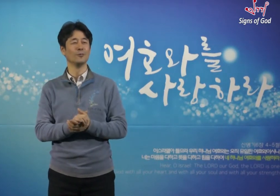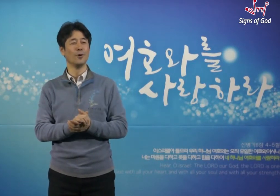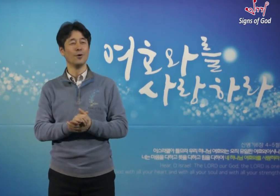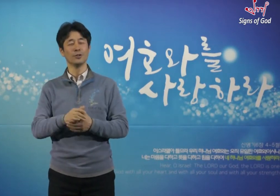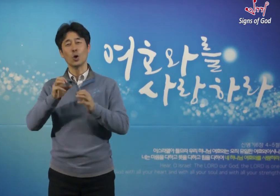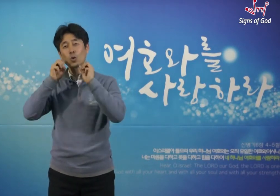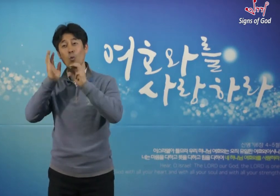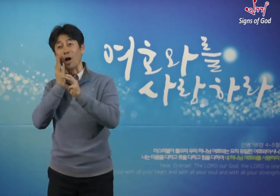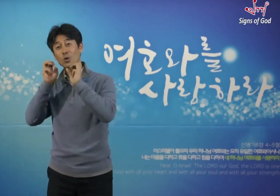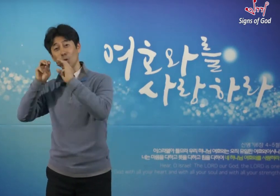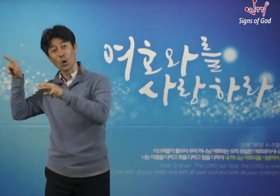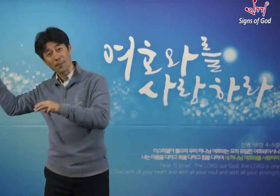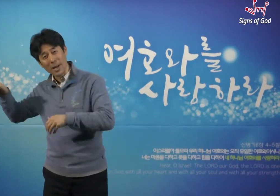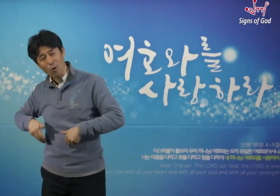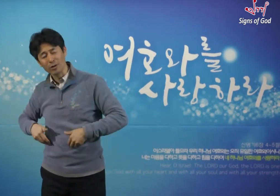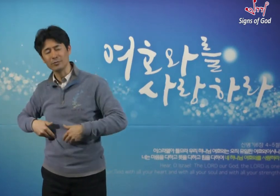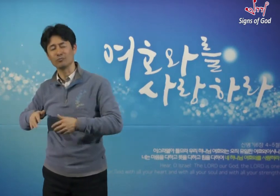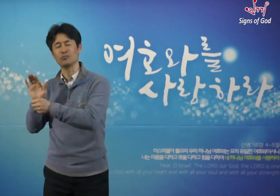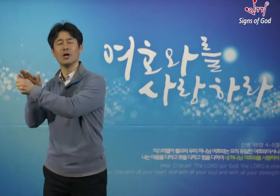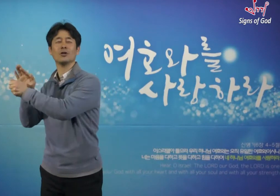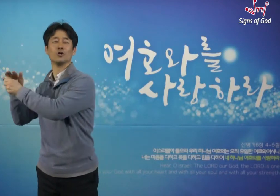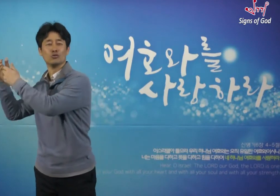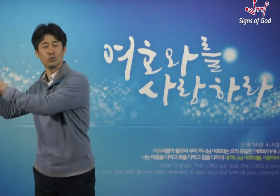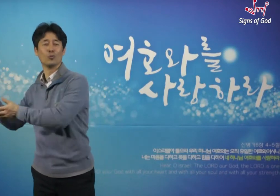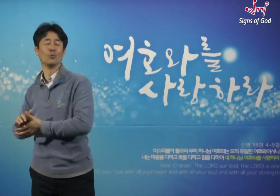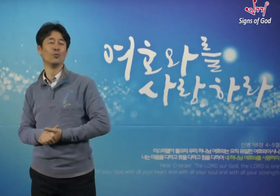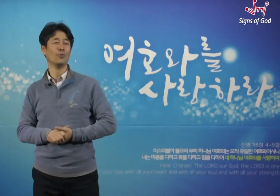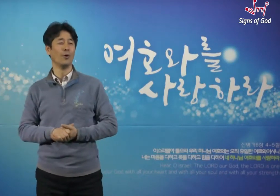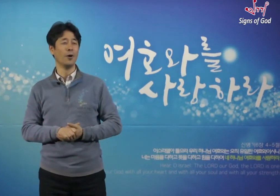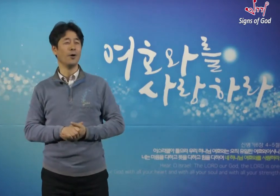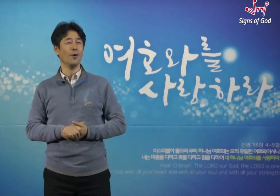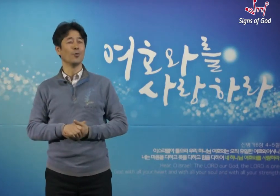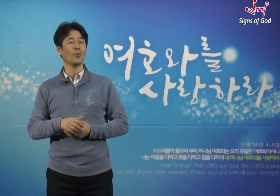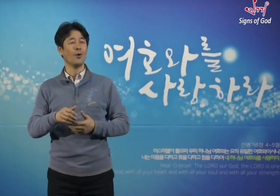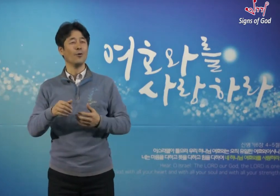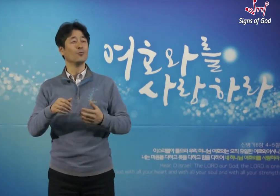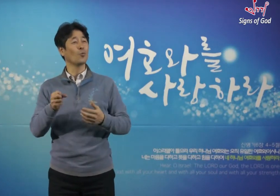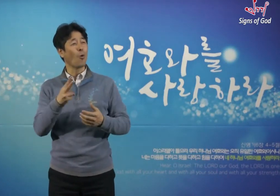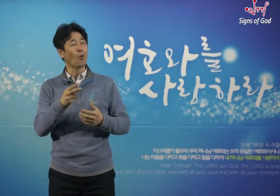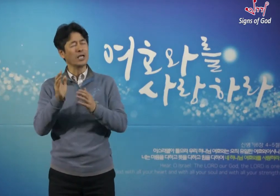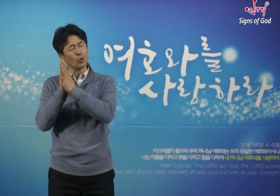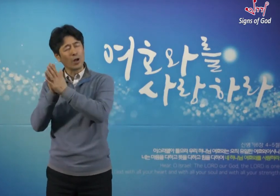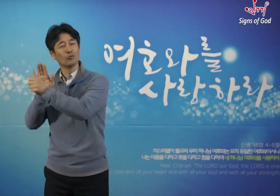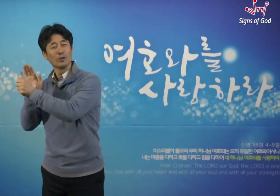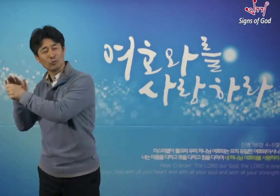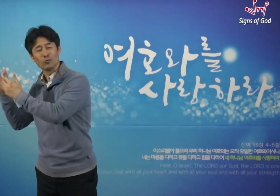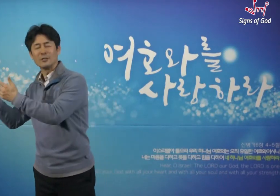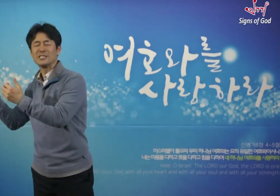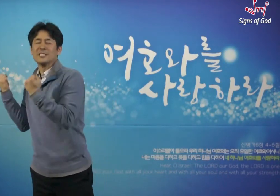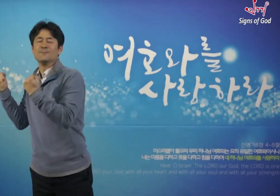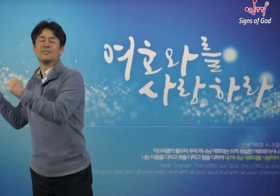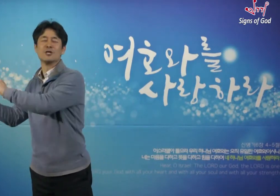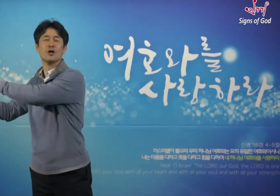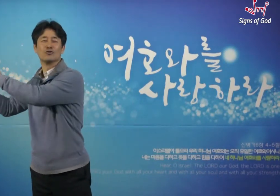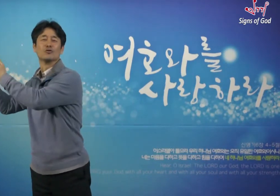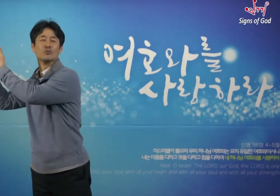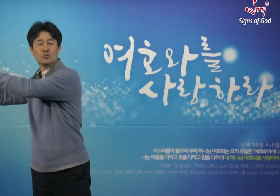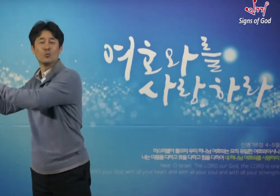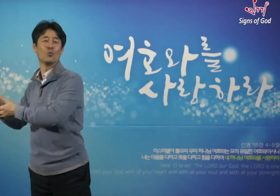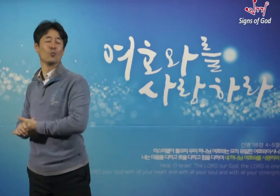많으면 성격으로 필요하고 도와주고 또 기도에도 소원을